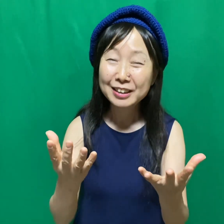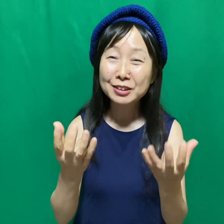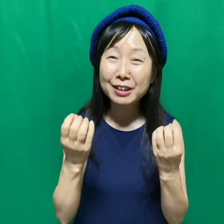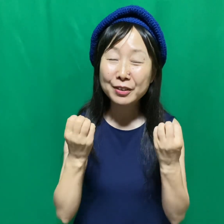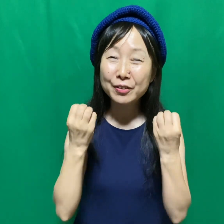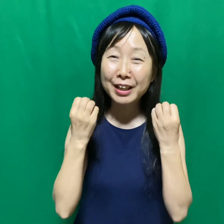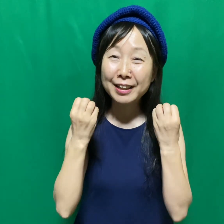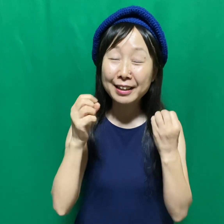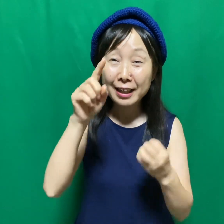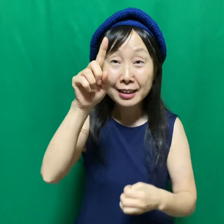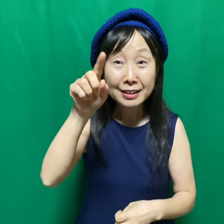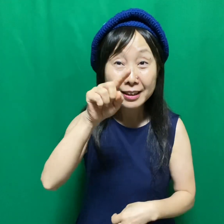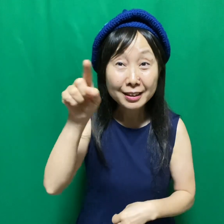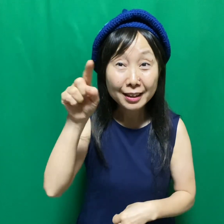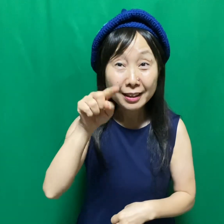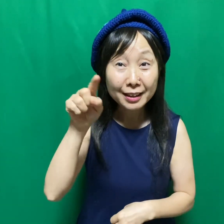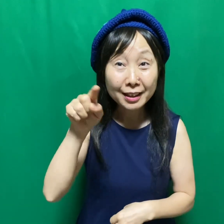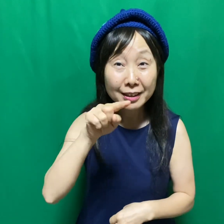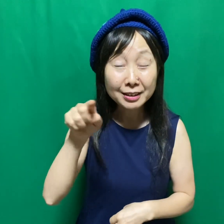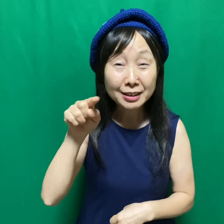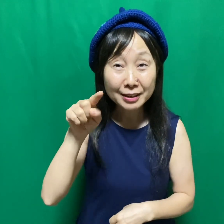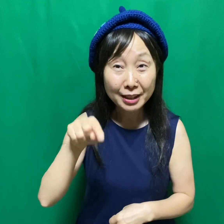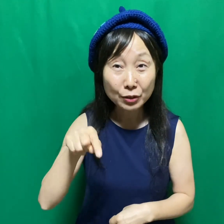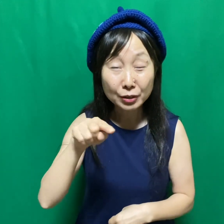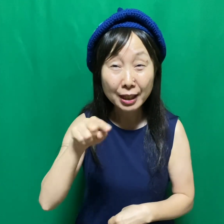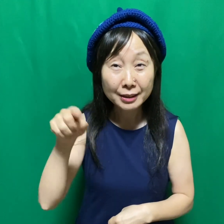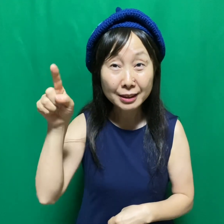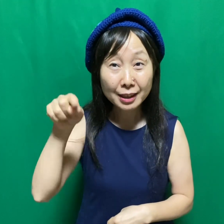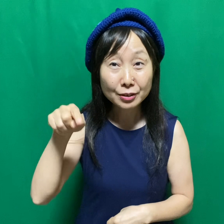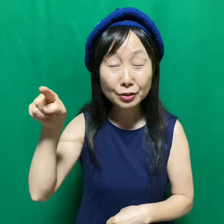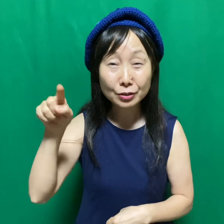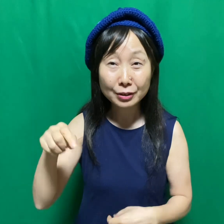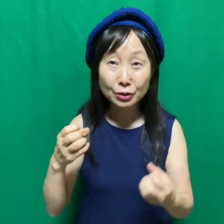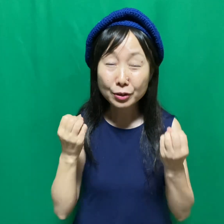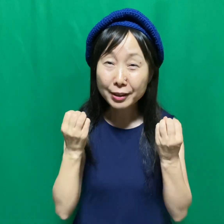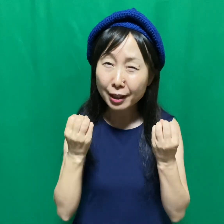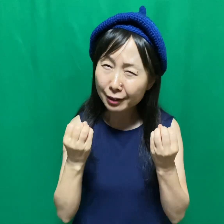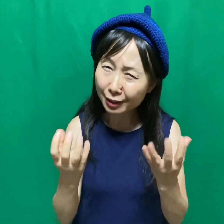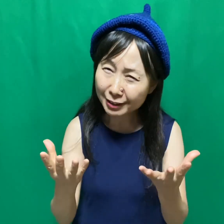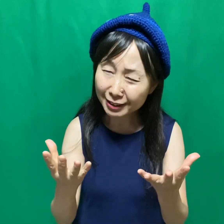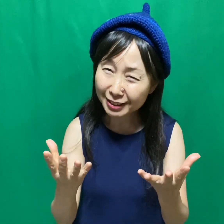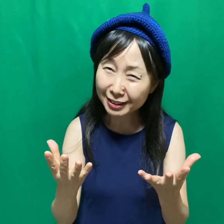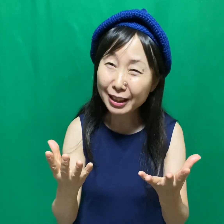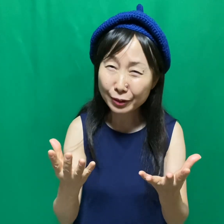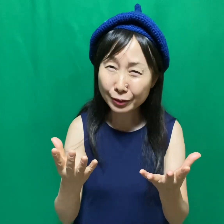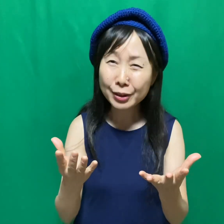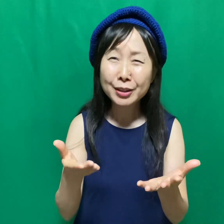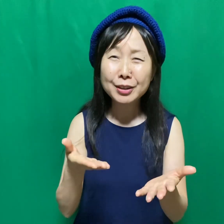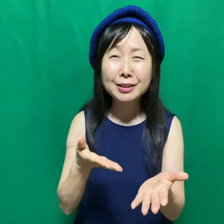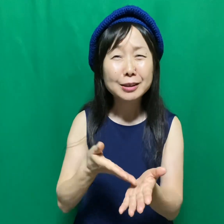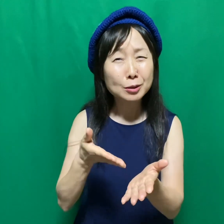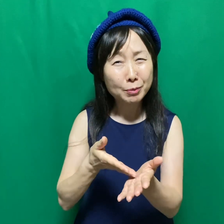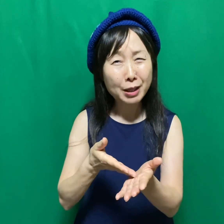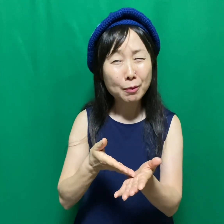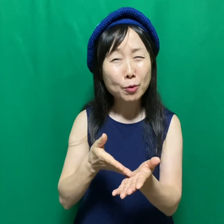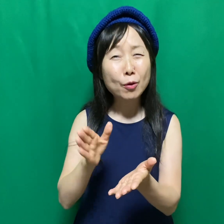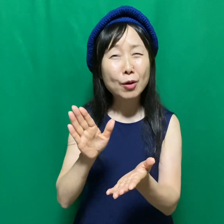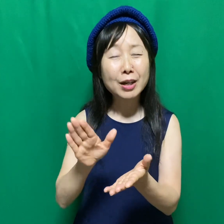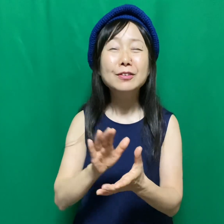手話表現で新田って新しいっていう感じがつくんで、それで新しいっていう説明もあるん